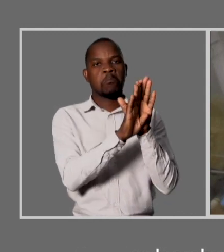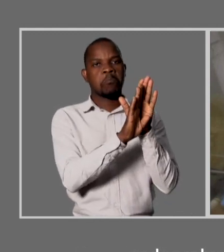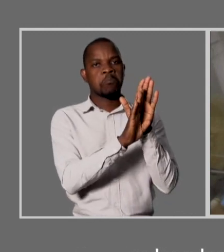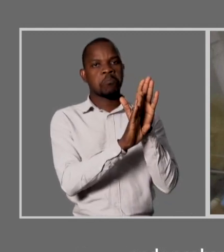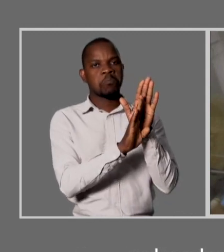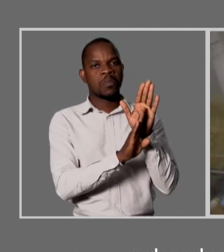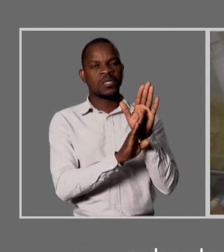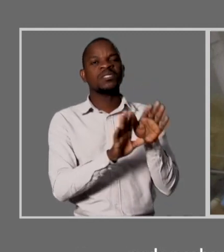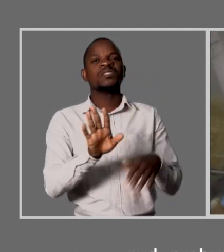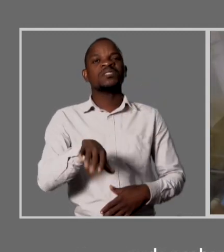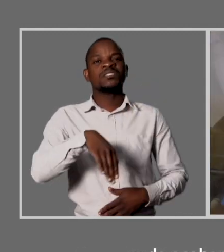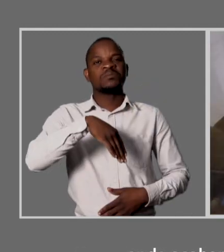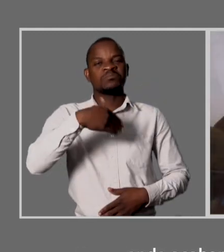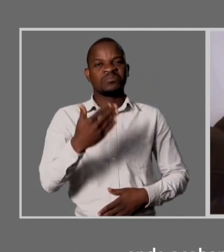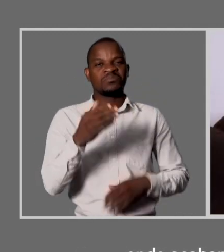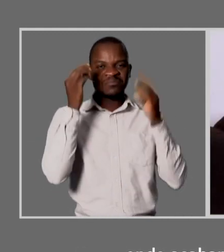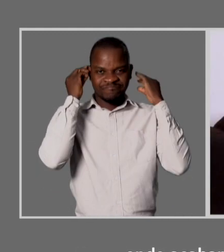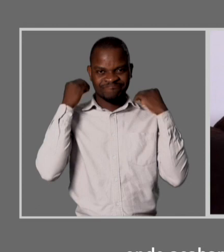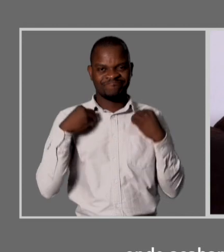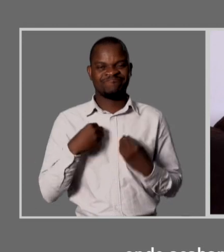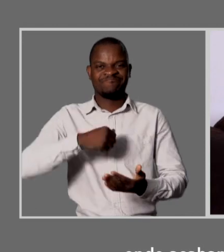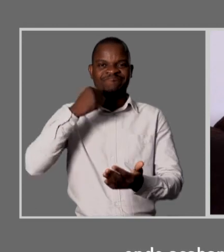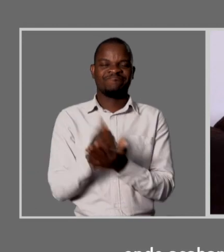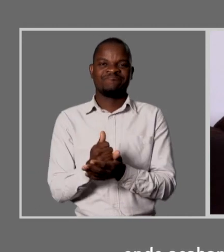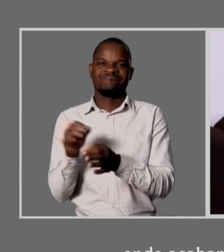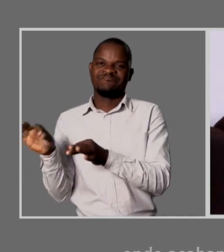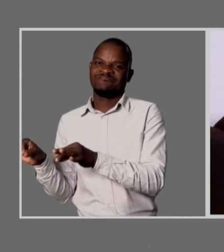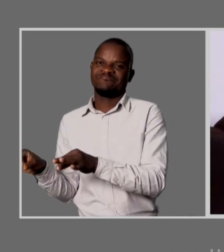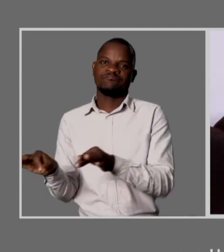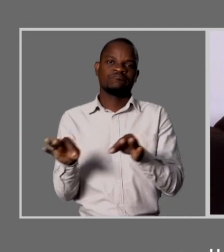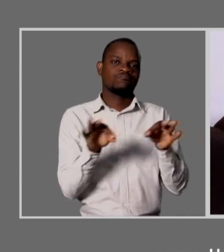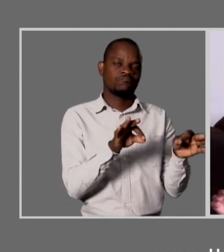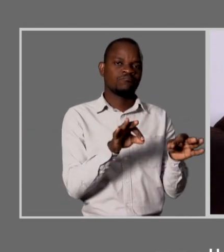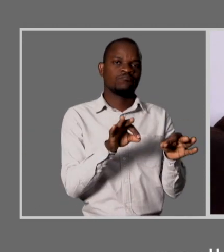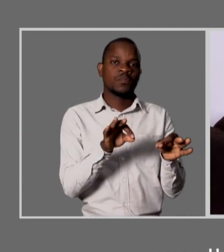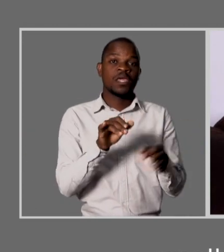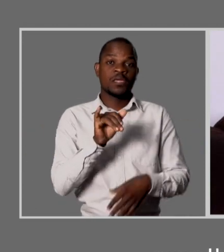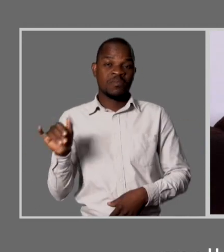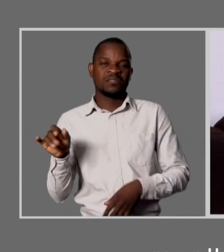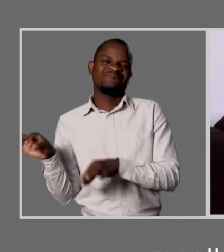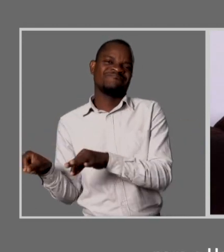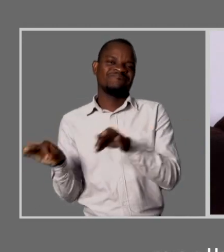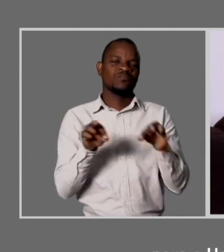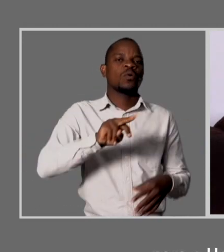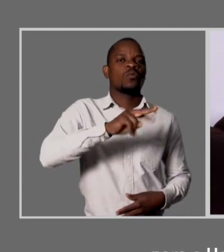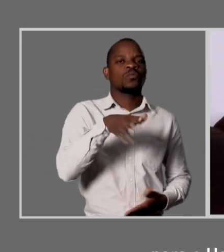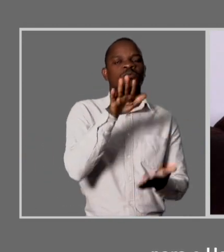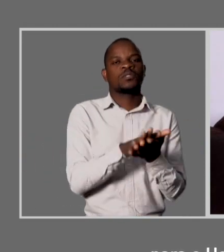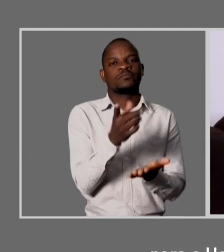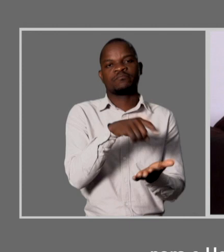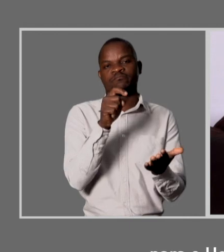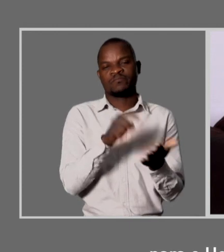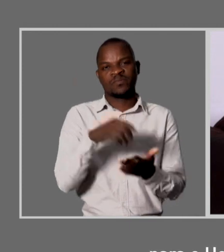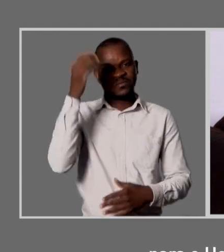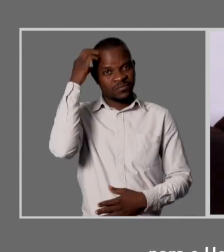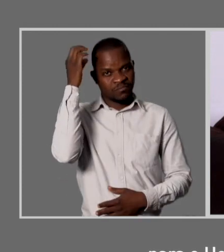um pouco de peso e tiveram que ser transferidas de Inhambane para o Hospital Central de Maputo para dar continuidade